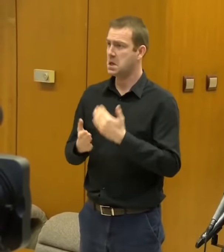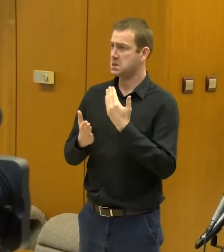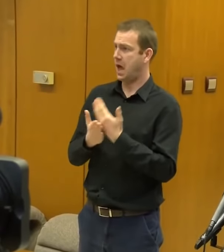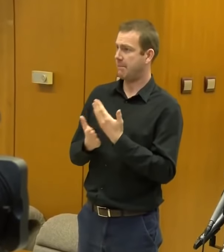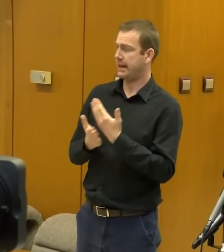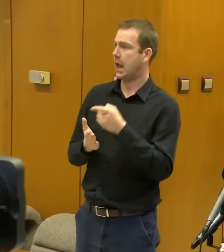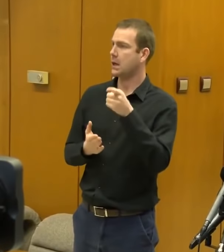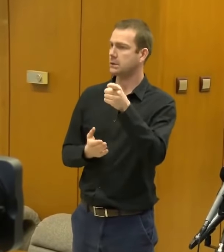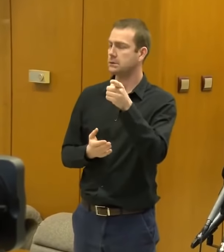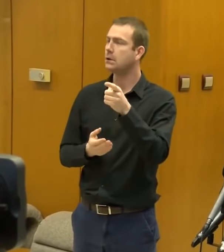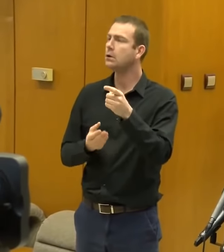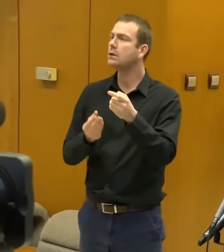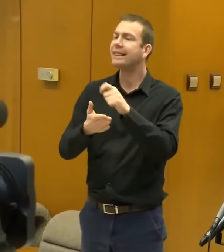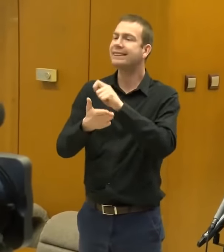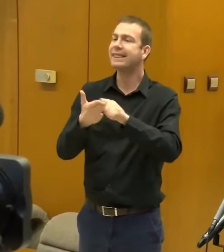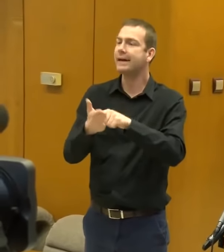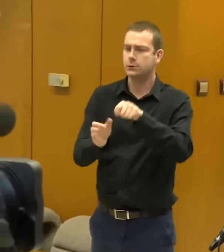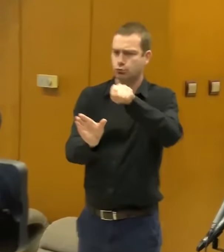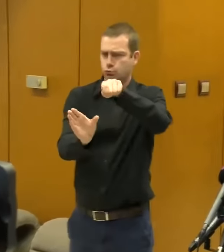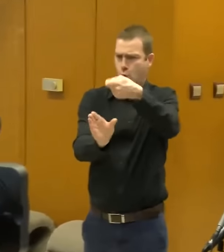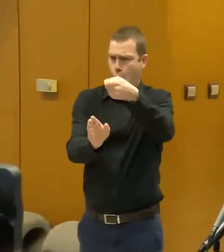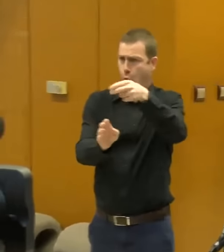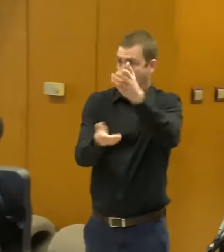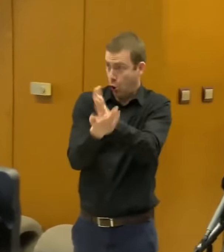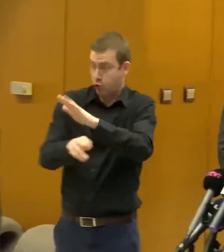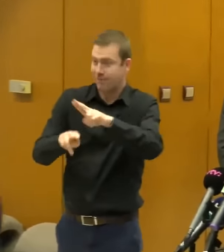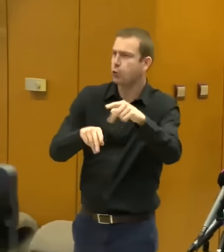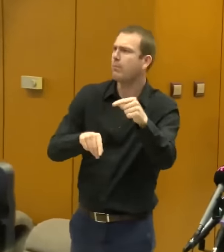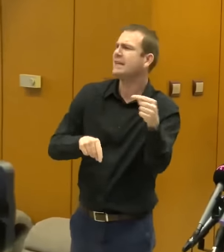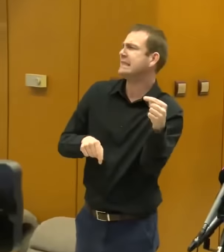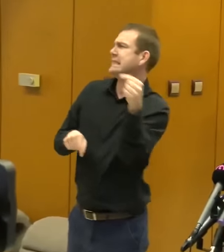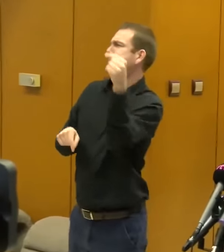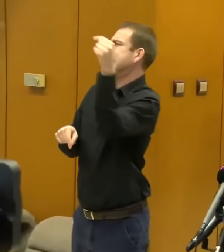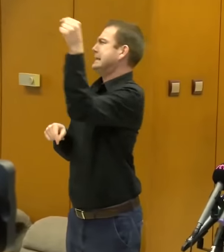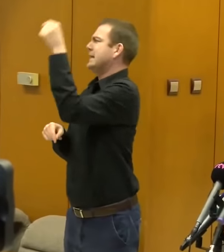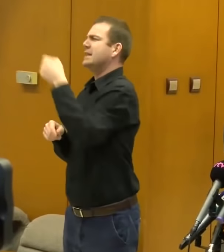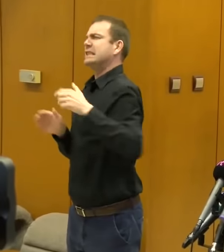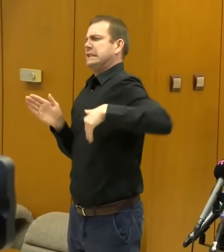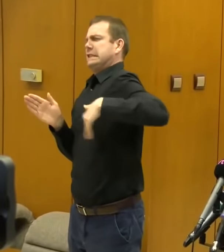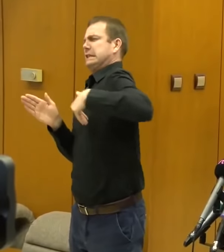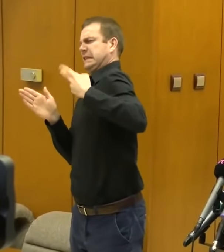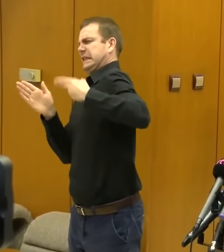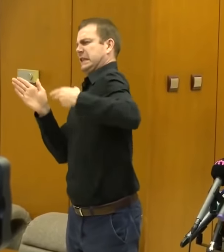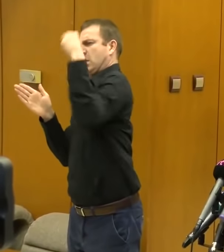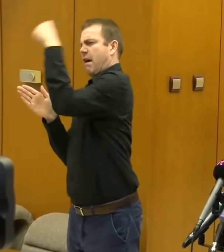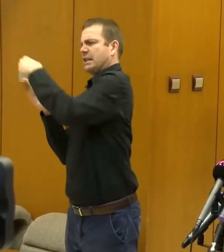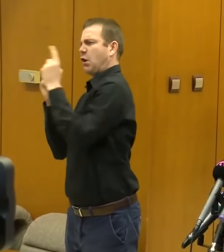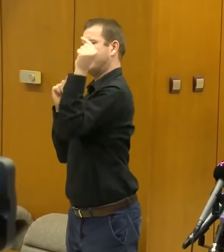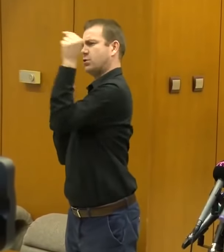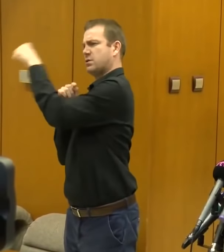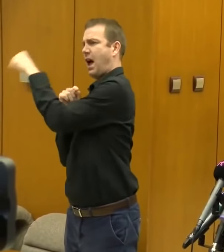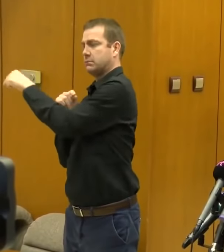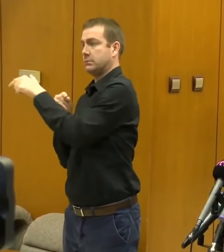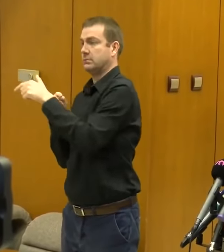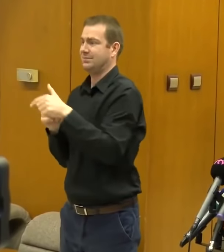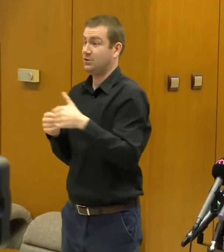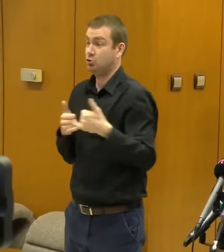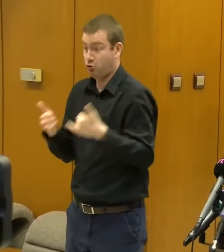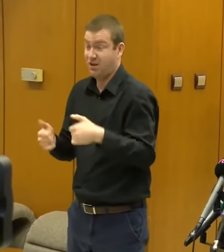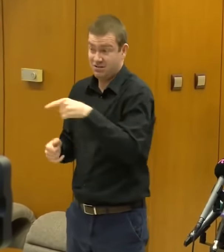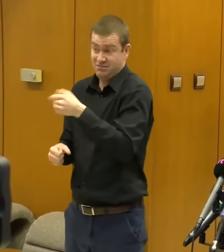bol urobený, tak pomaly tá vzorka išla na druhú stranu republiky. A keď zapojíme všetky možné kapacity, či štátne a súkromné, alebo teda